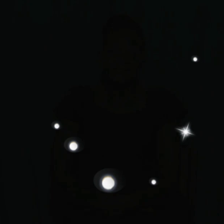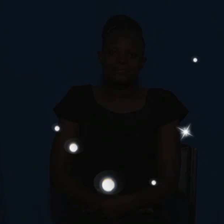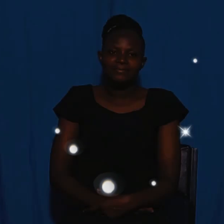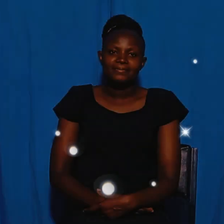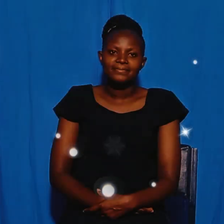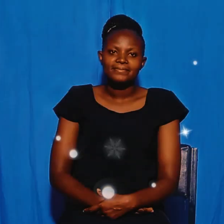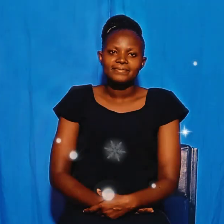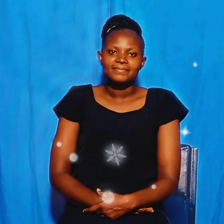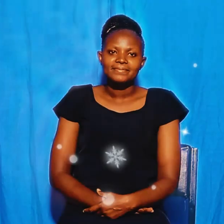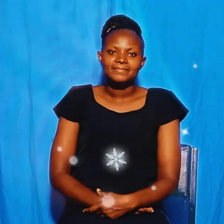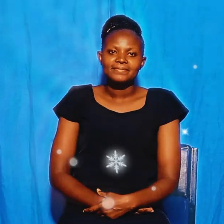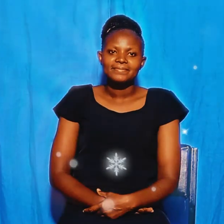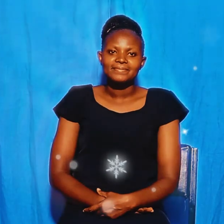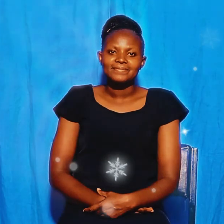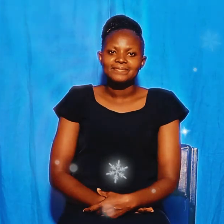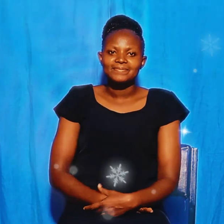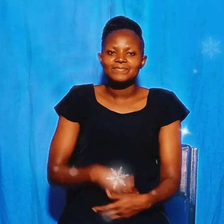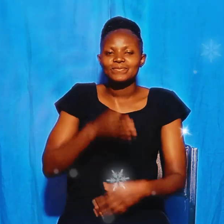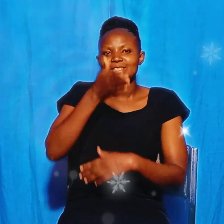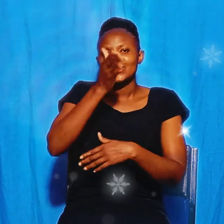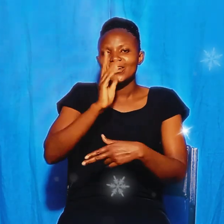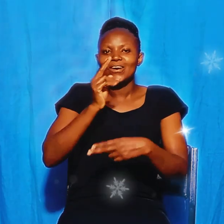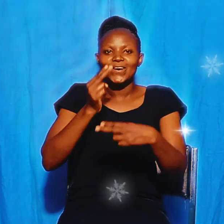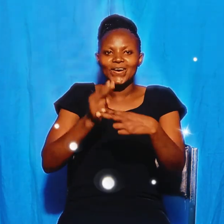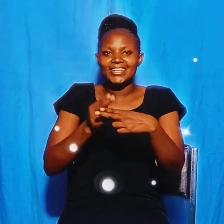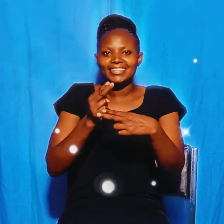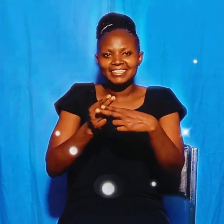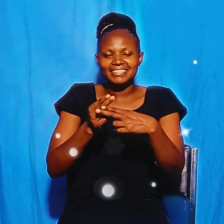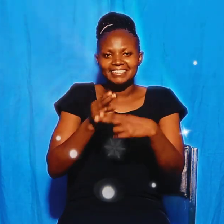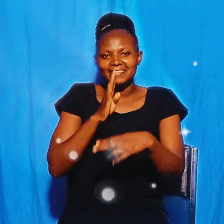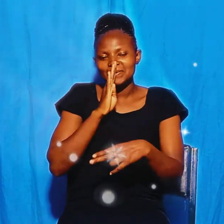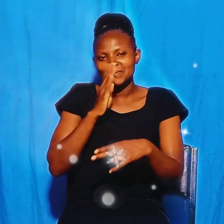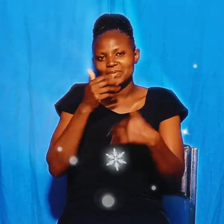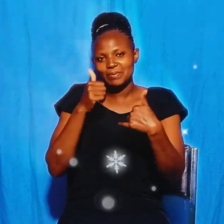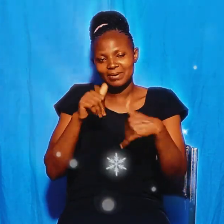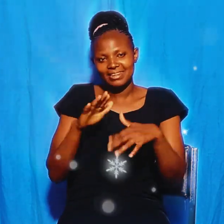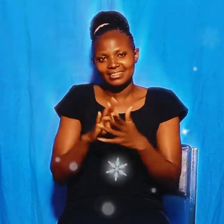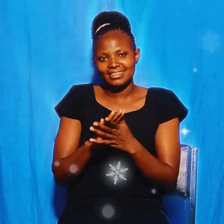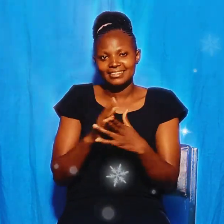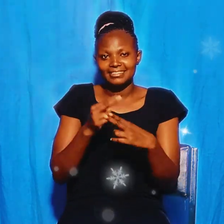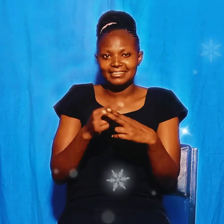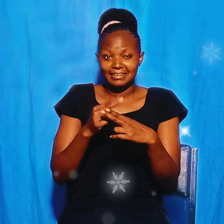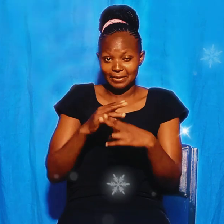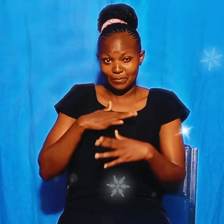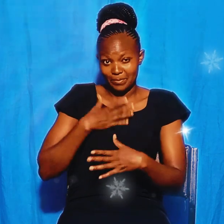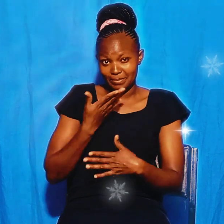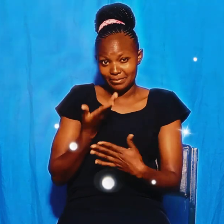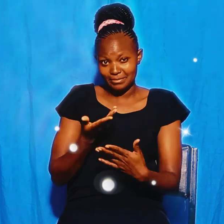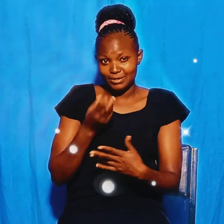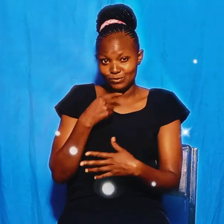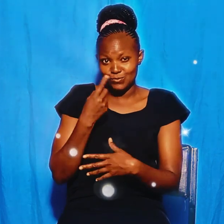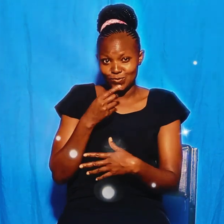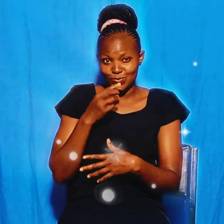Isitwa ya ngaii ya thimwe, kwa masitwa ni Tawafranceska Wanja Kerori,